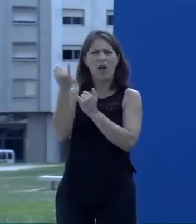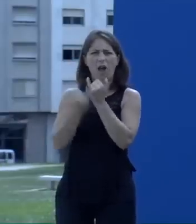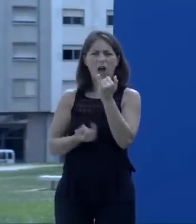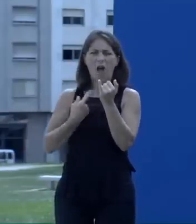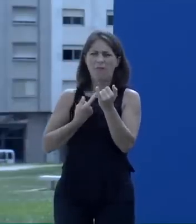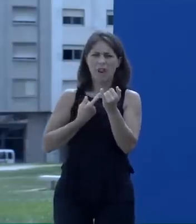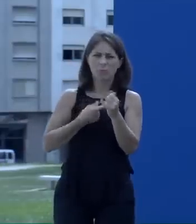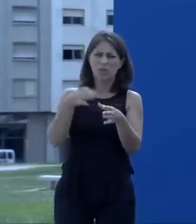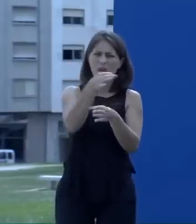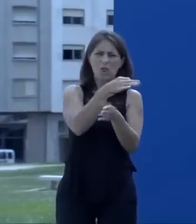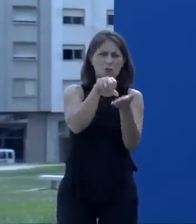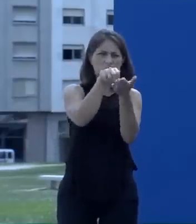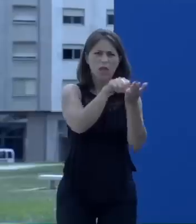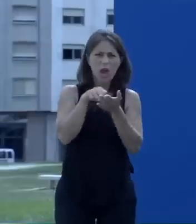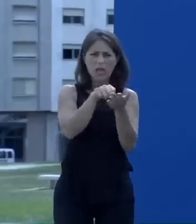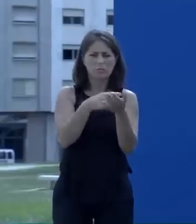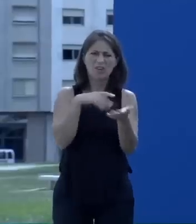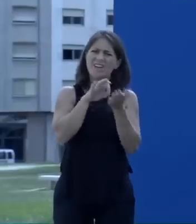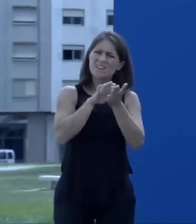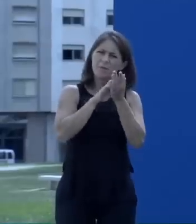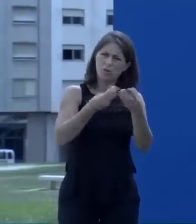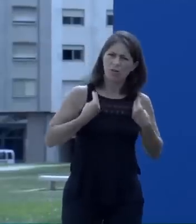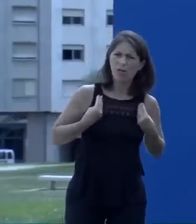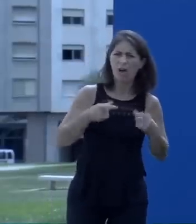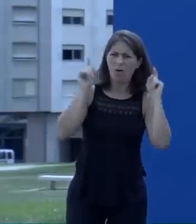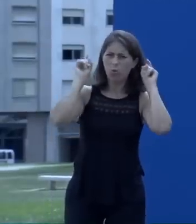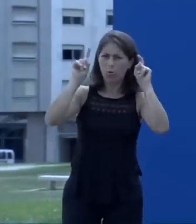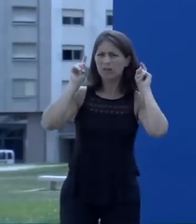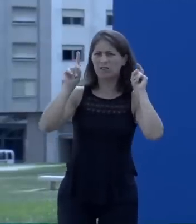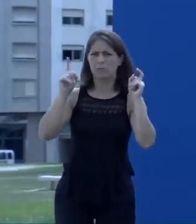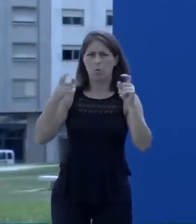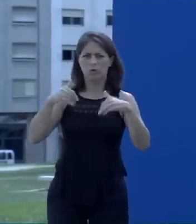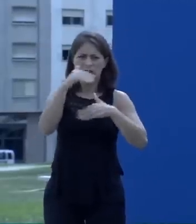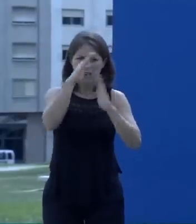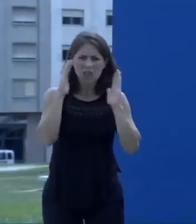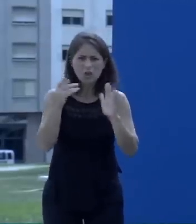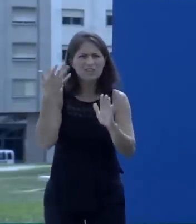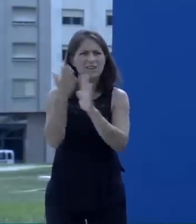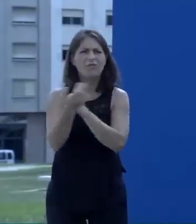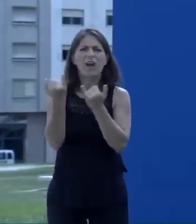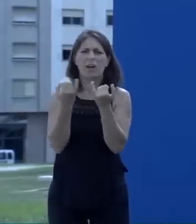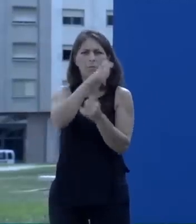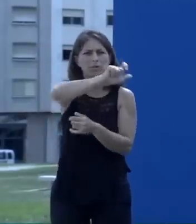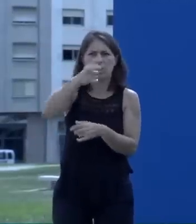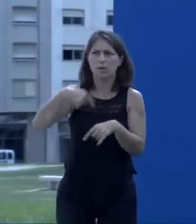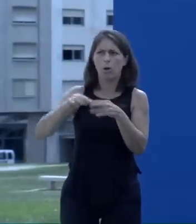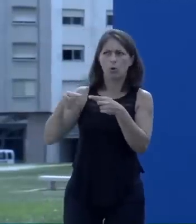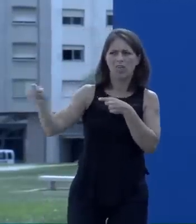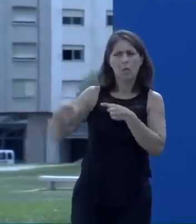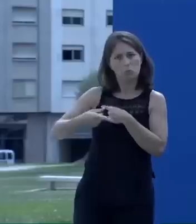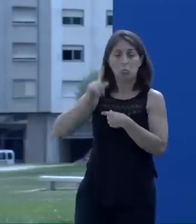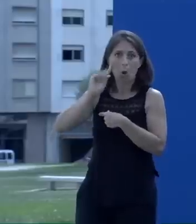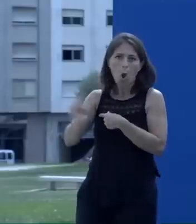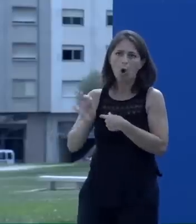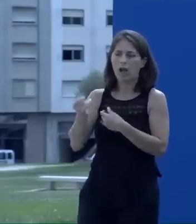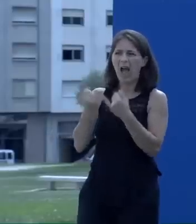de ámbito sanitario, de ámbito educativo, de ámbito asistencial, para que todo o mundo saiba que nunha distancia razonable, en un tempo razonable, vai